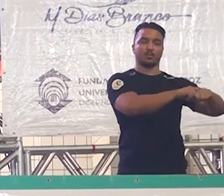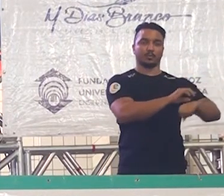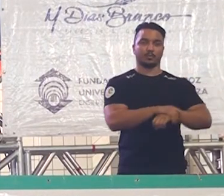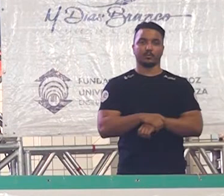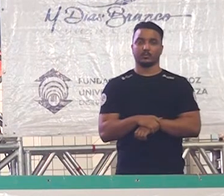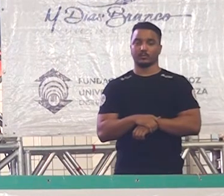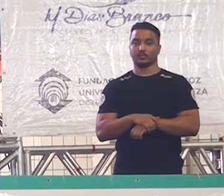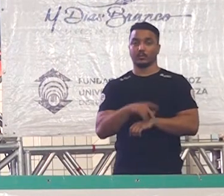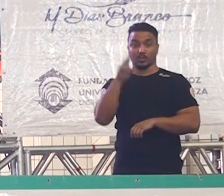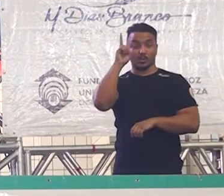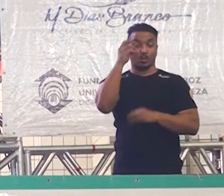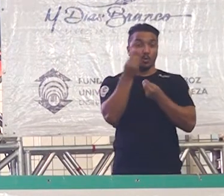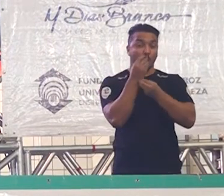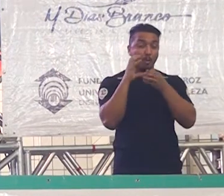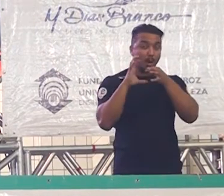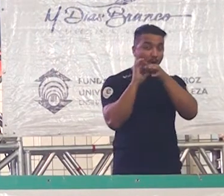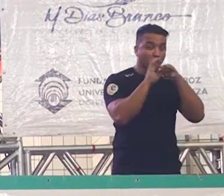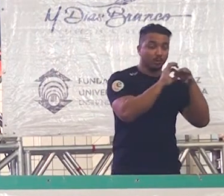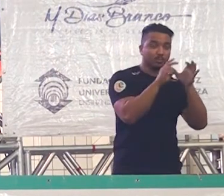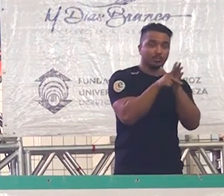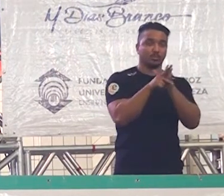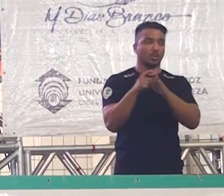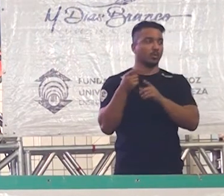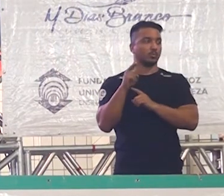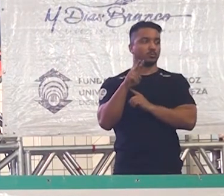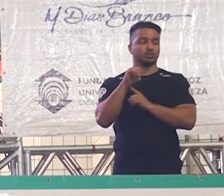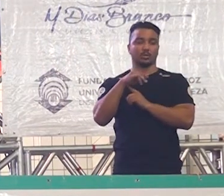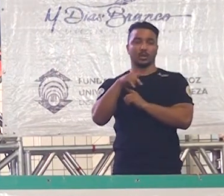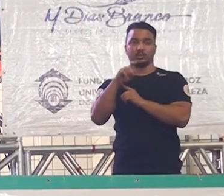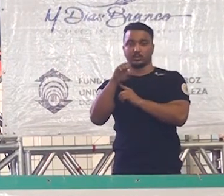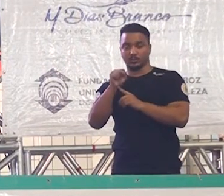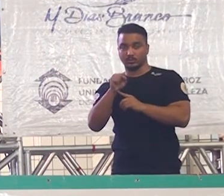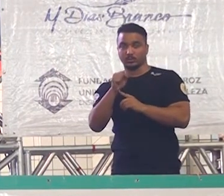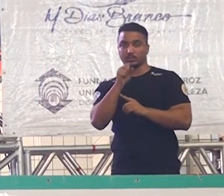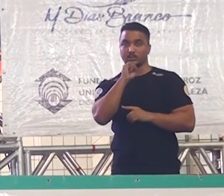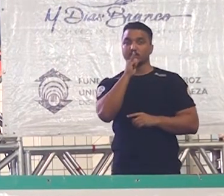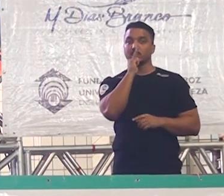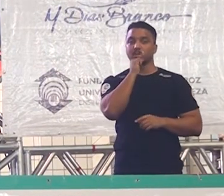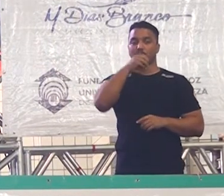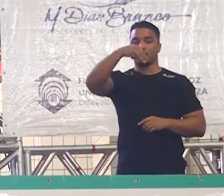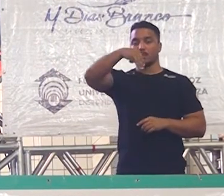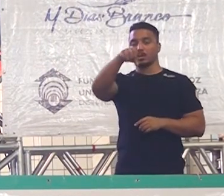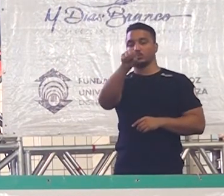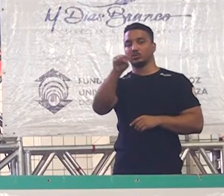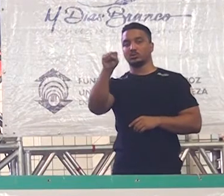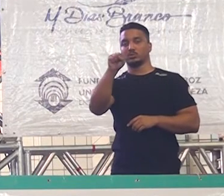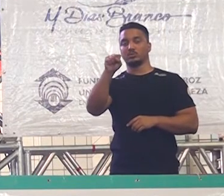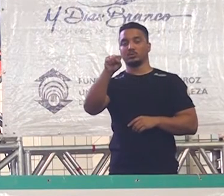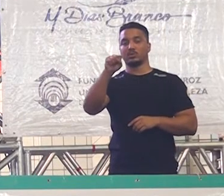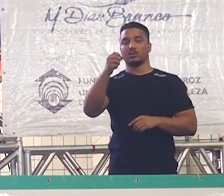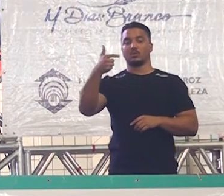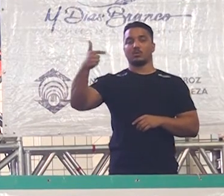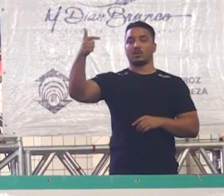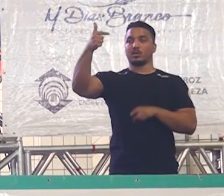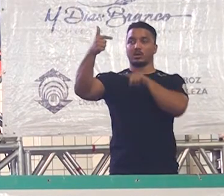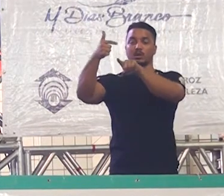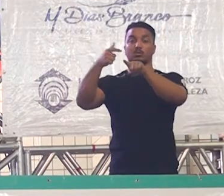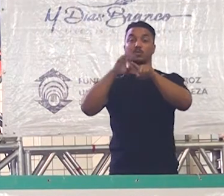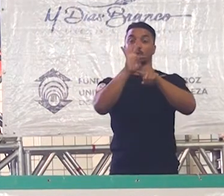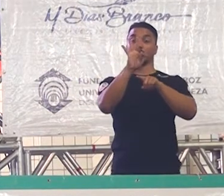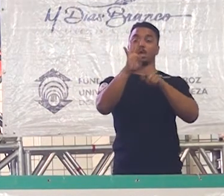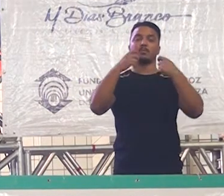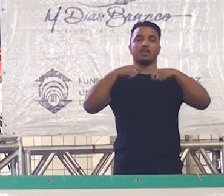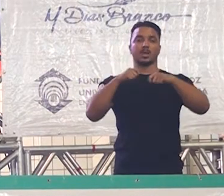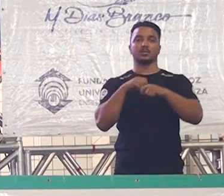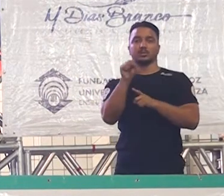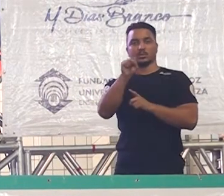da coerência de unidades. Se eu trabalhar com aceleração em metro por segundo ao quadrado, o tempo terá que estar em segundos